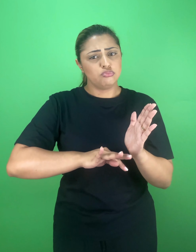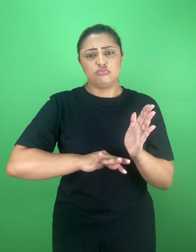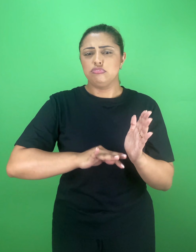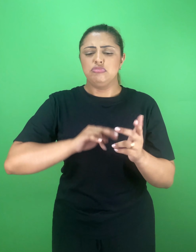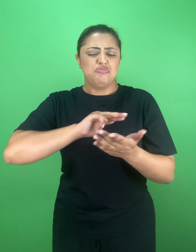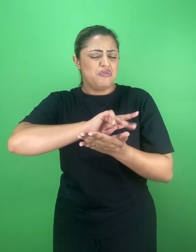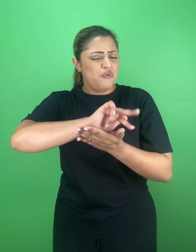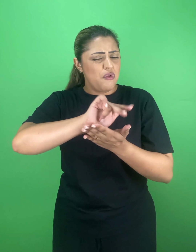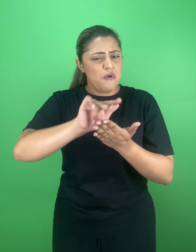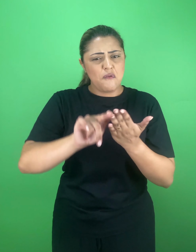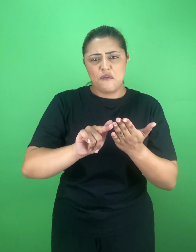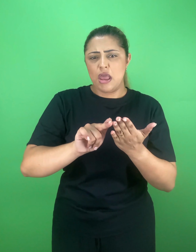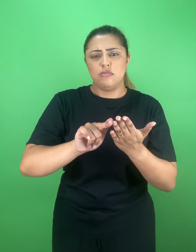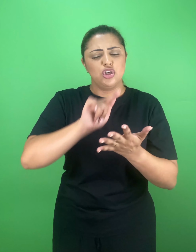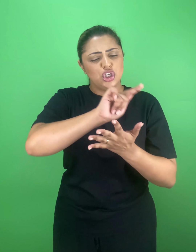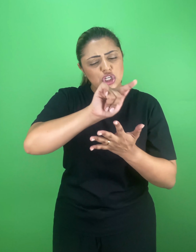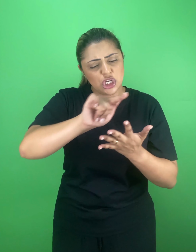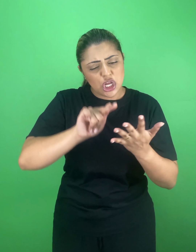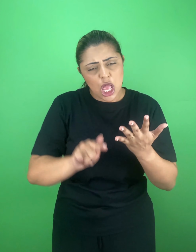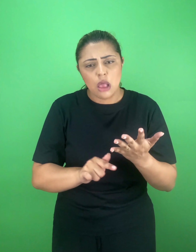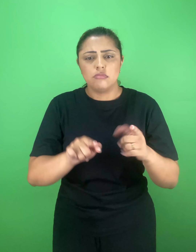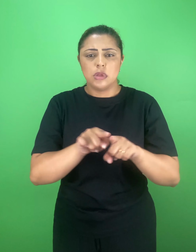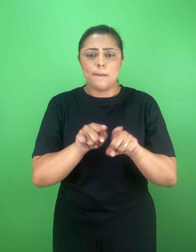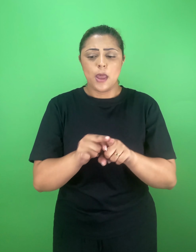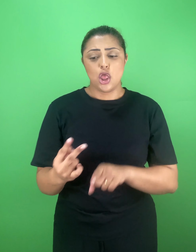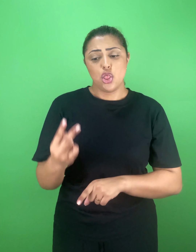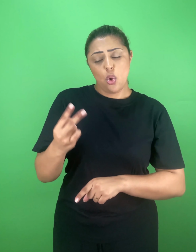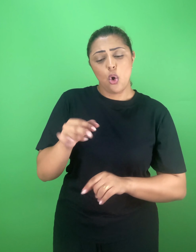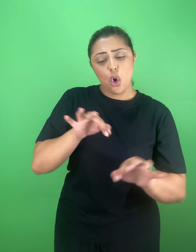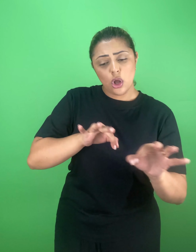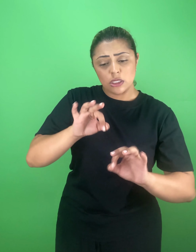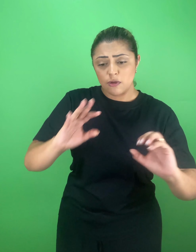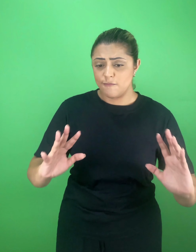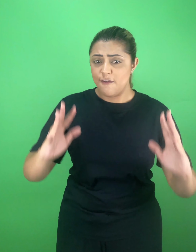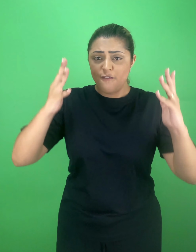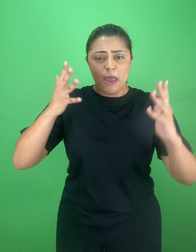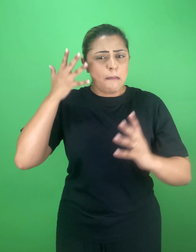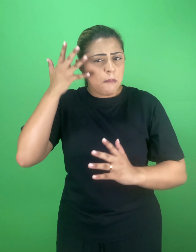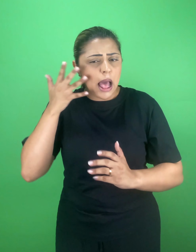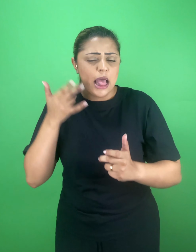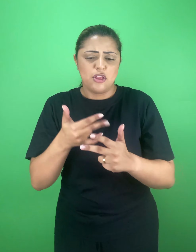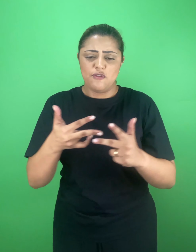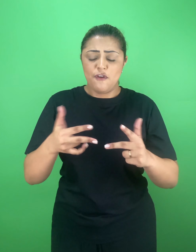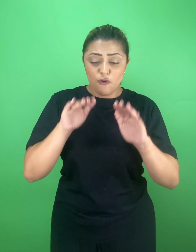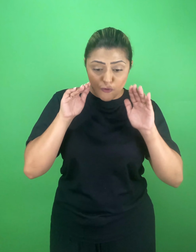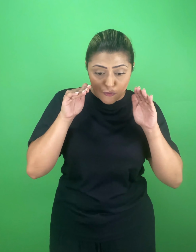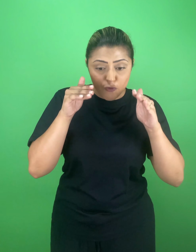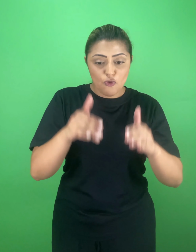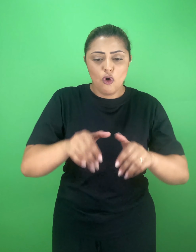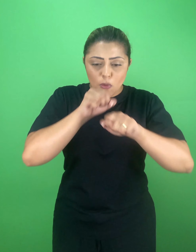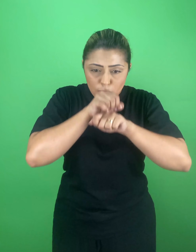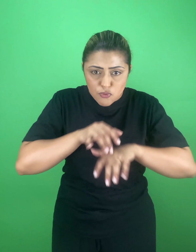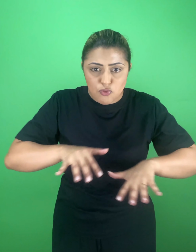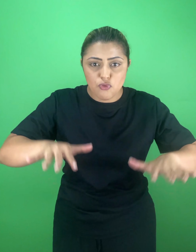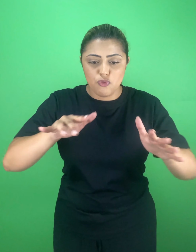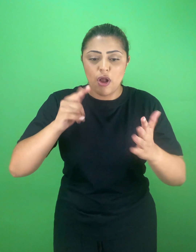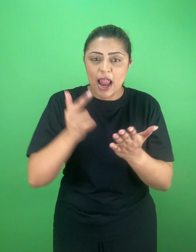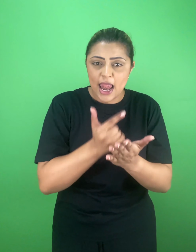formatos 2. Organização de eventos e demais atividades com foco na difusão de literatura do livro,